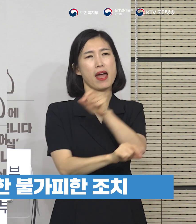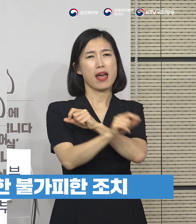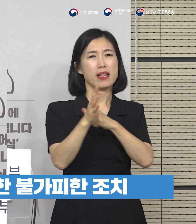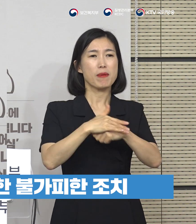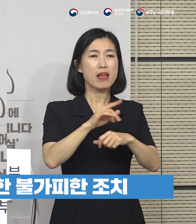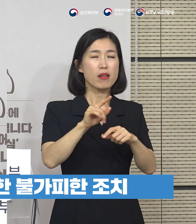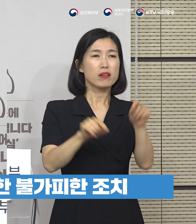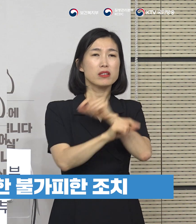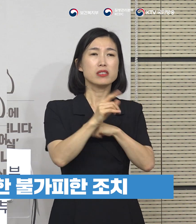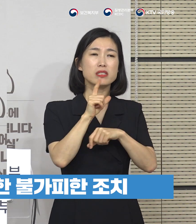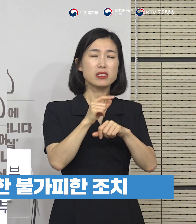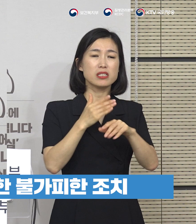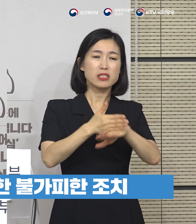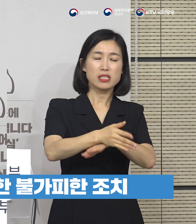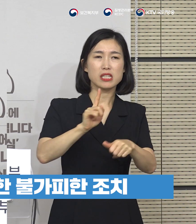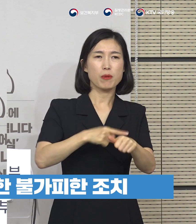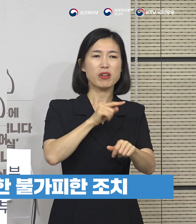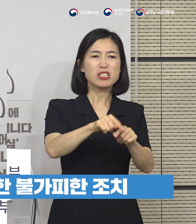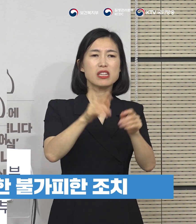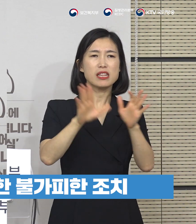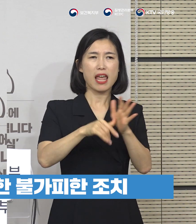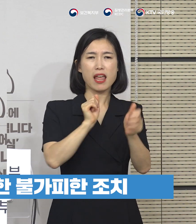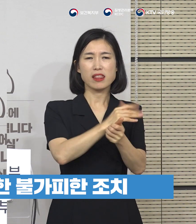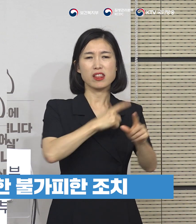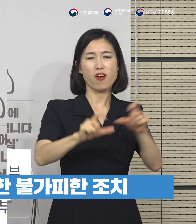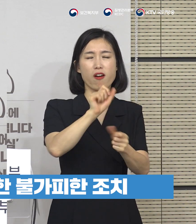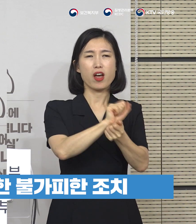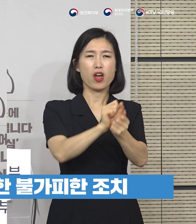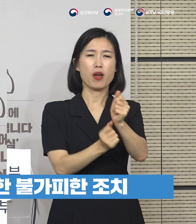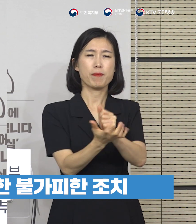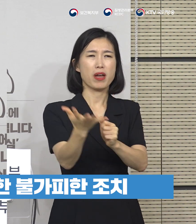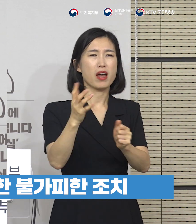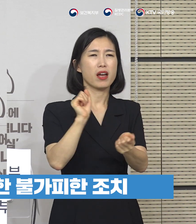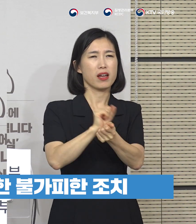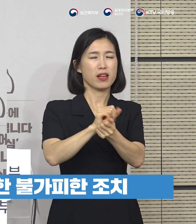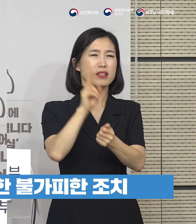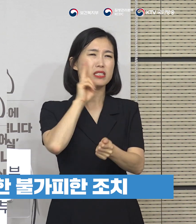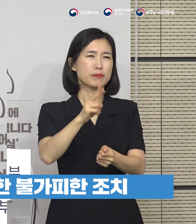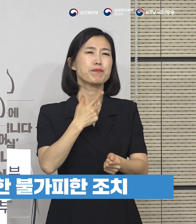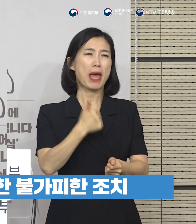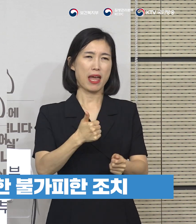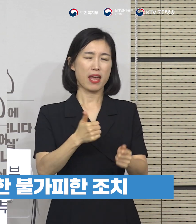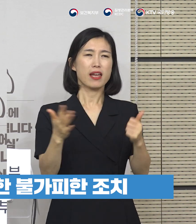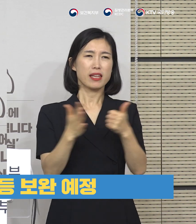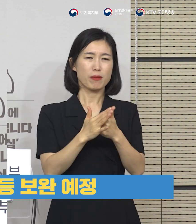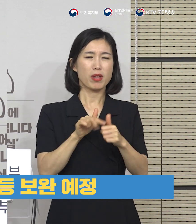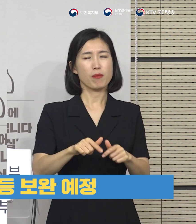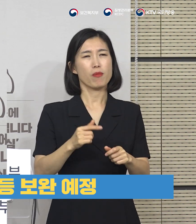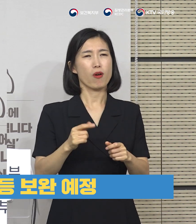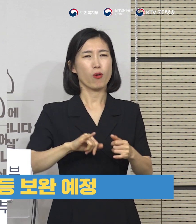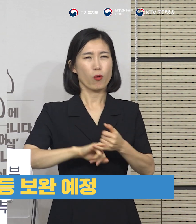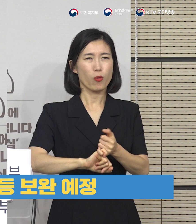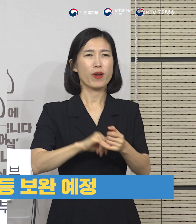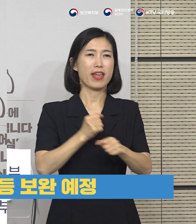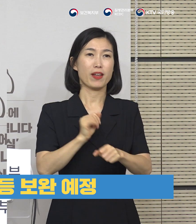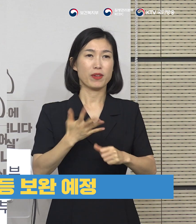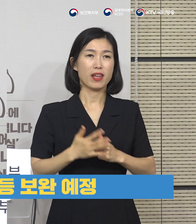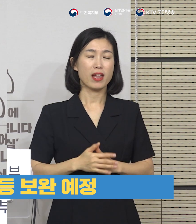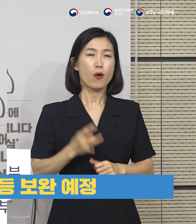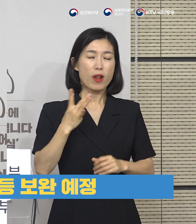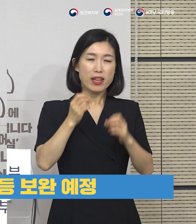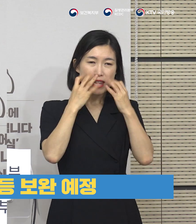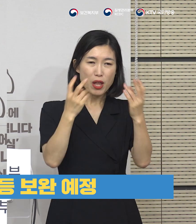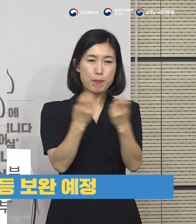진행되었다라는 이러한 그 문제점을 보완하기 위한 불가피한 조치라는 점을 말씀을 드립니다. 초기에 특히